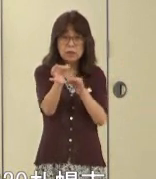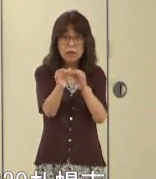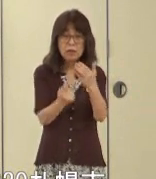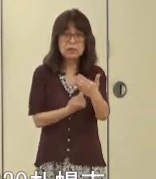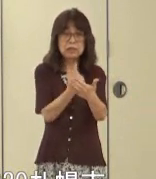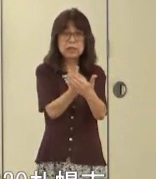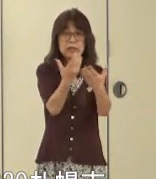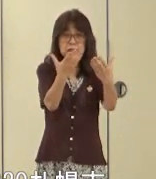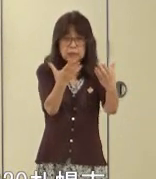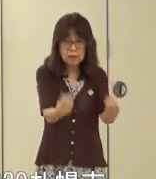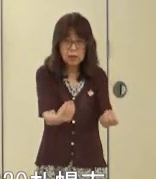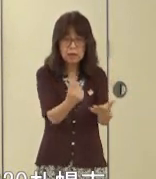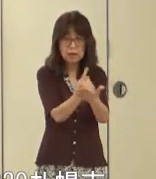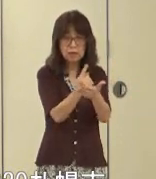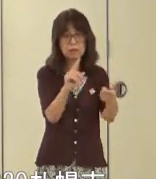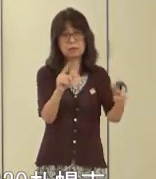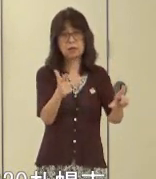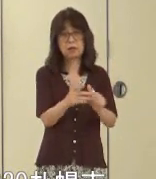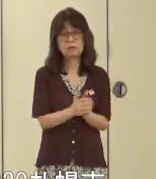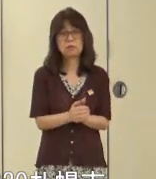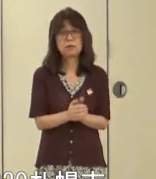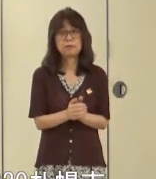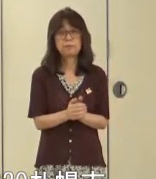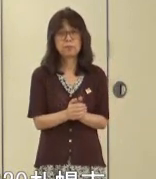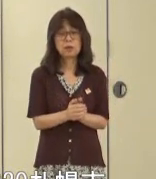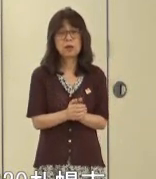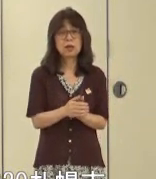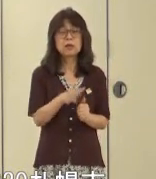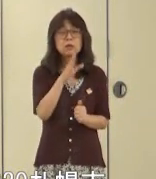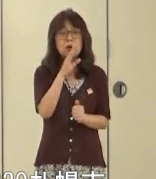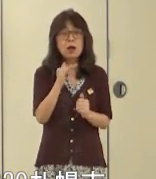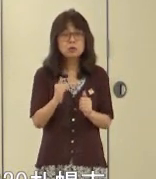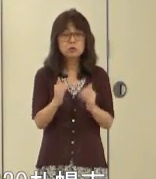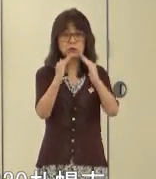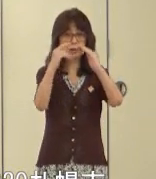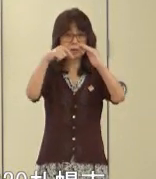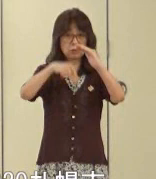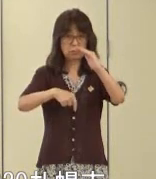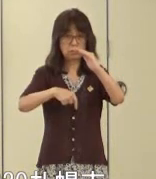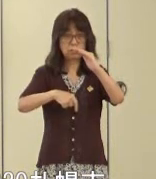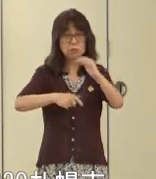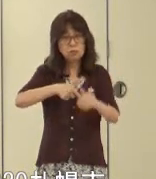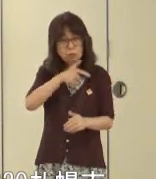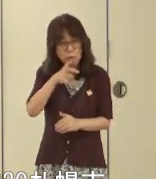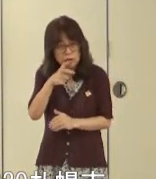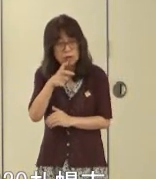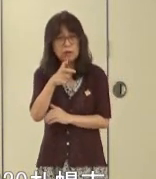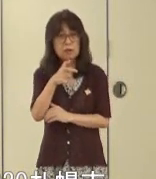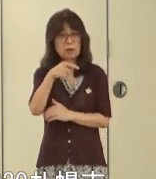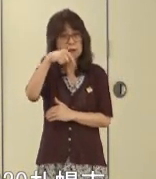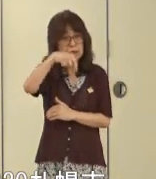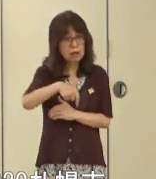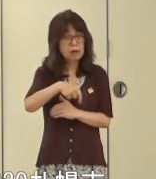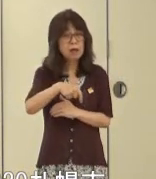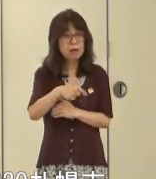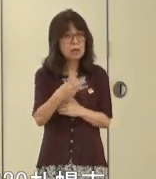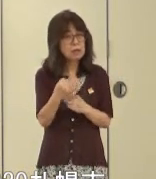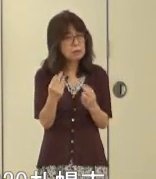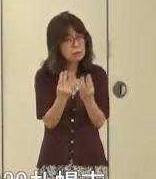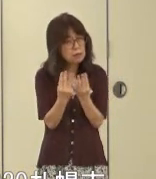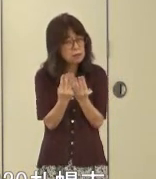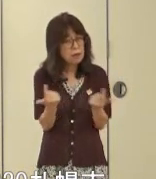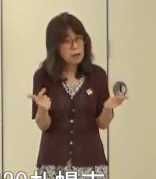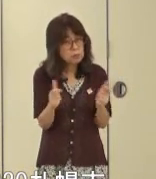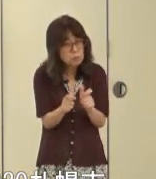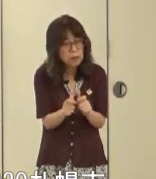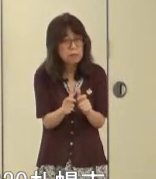なくてですね、いわゆる宅飲みですかね、自宅で数人集まっての飲み会